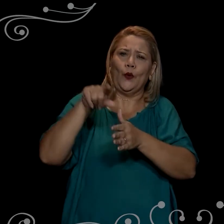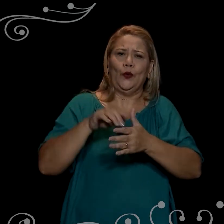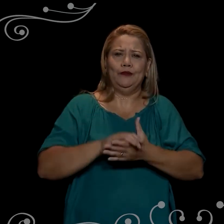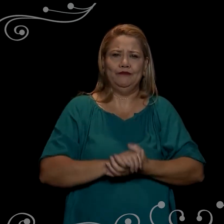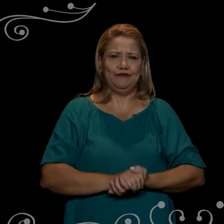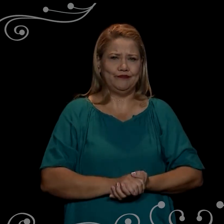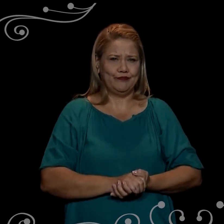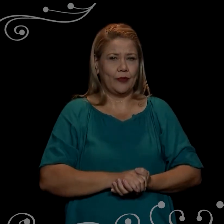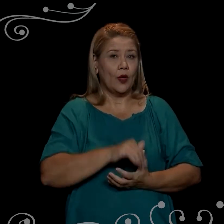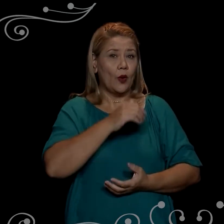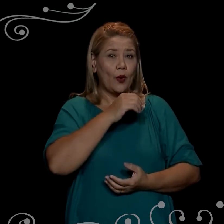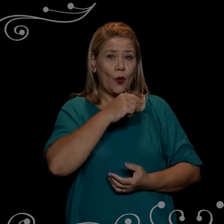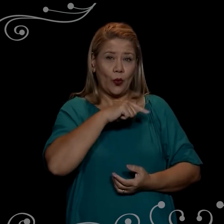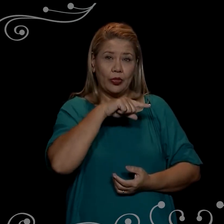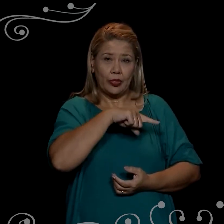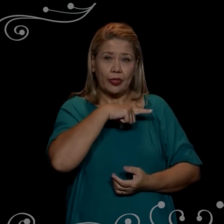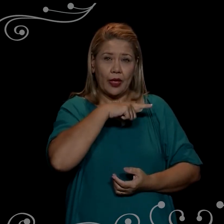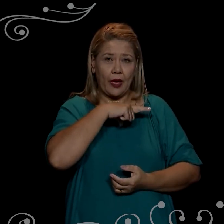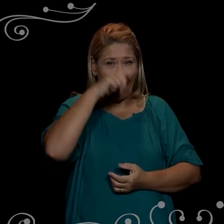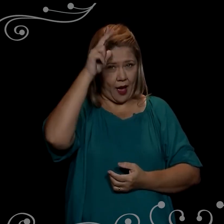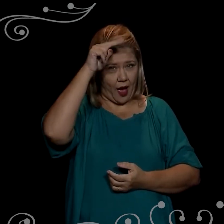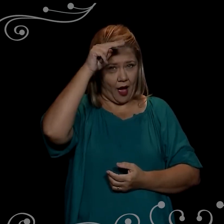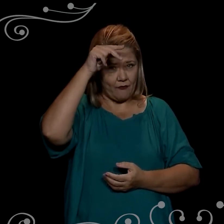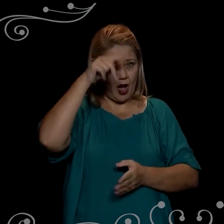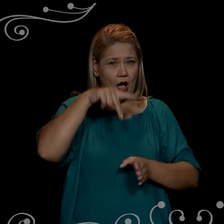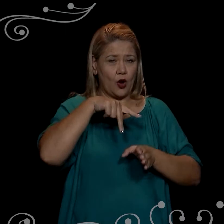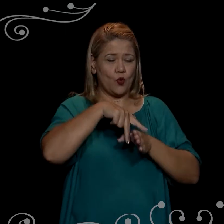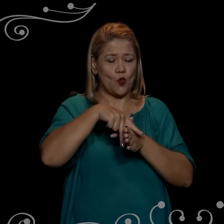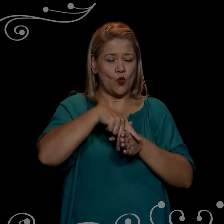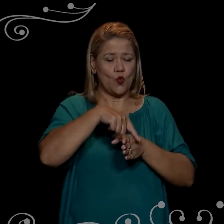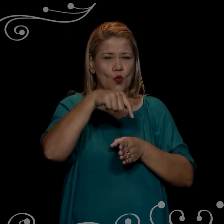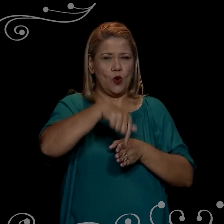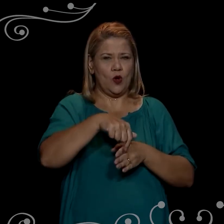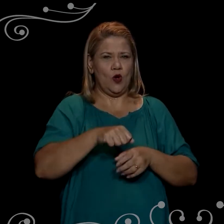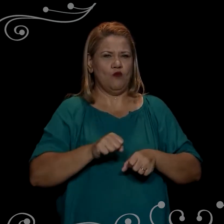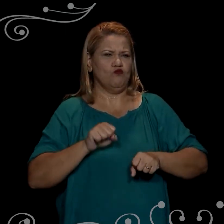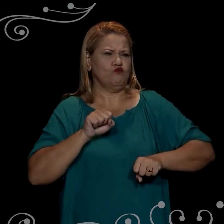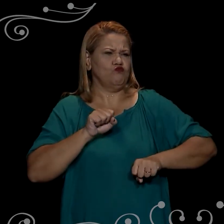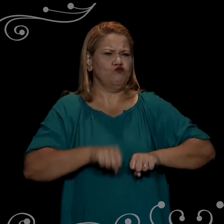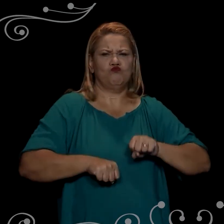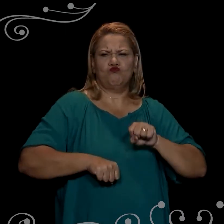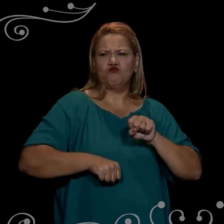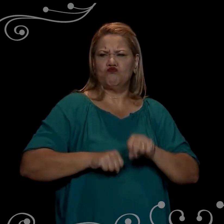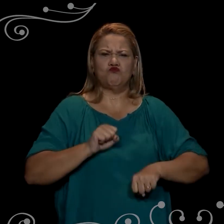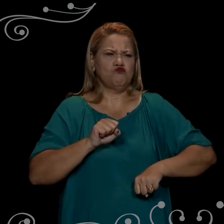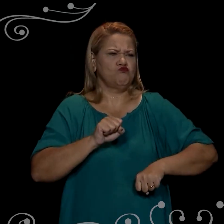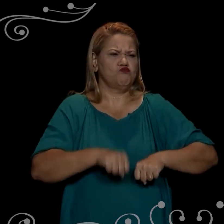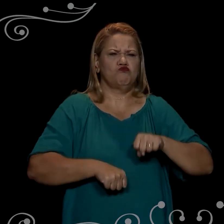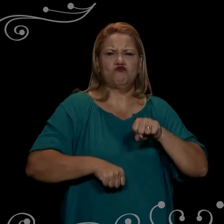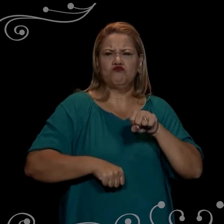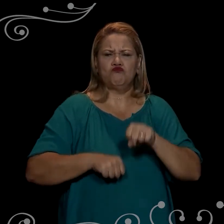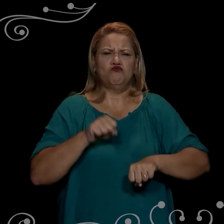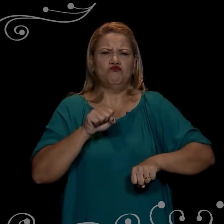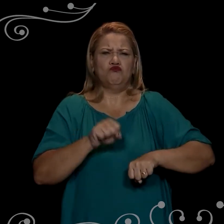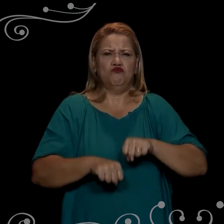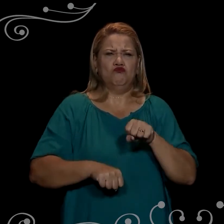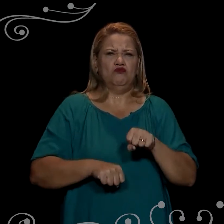cavalo da princesa, aborrecido com o que havia acontecido, seguiu em frente, trotando de